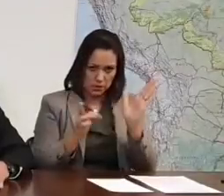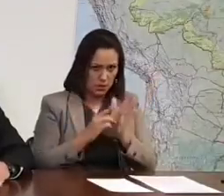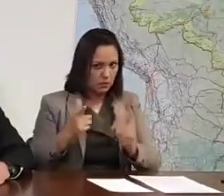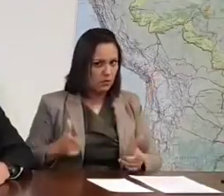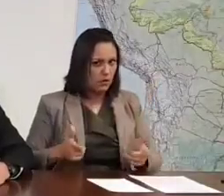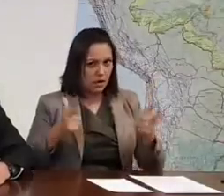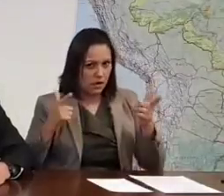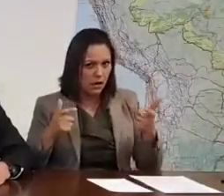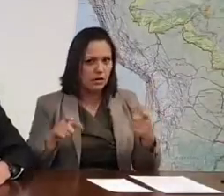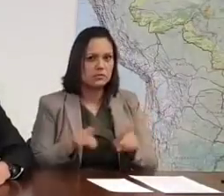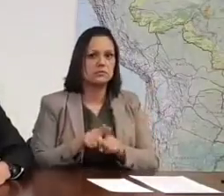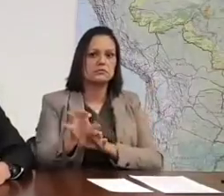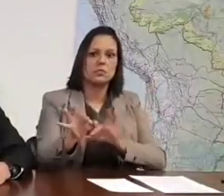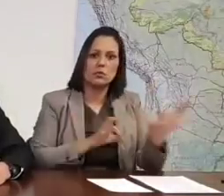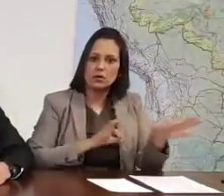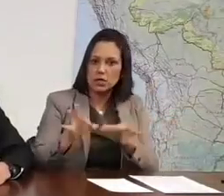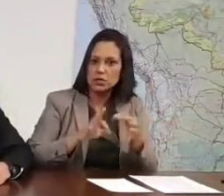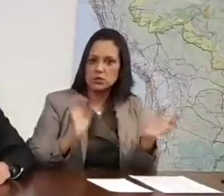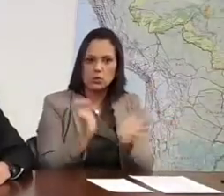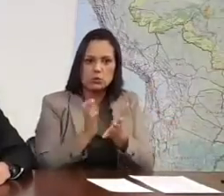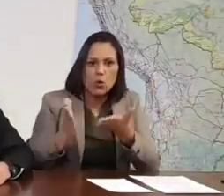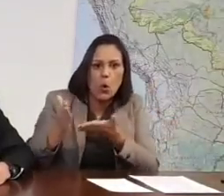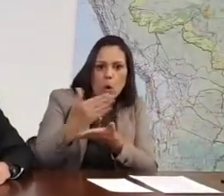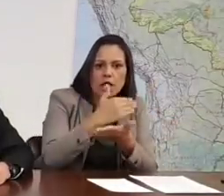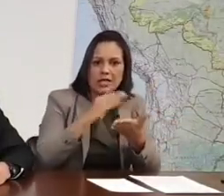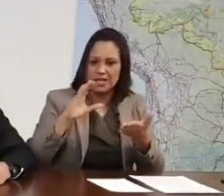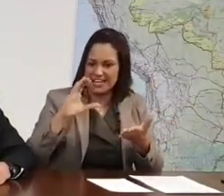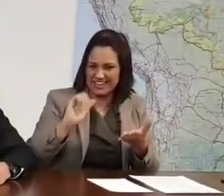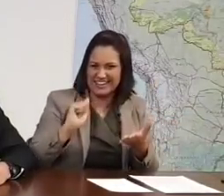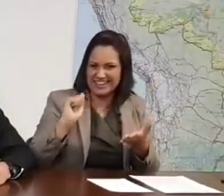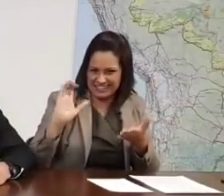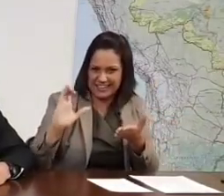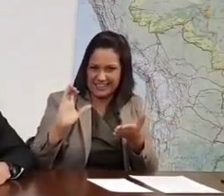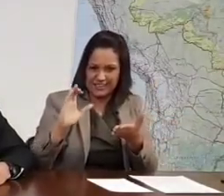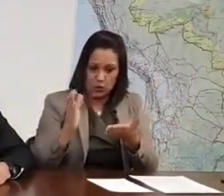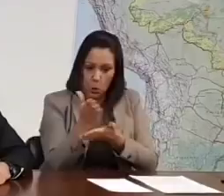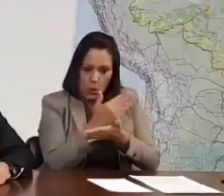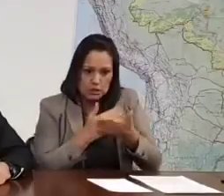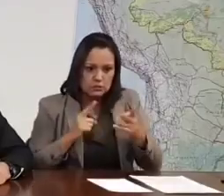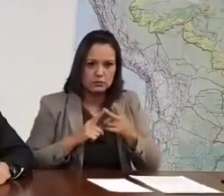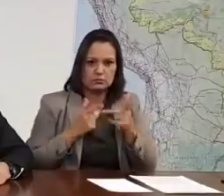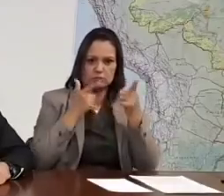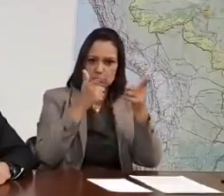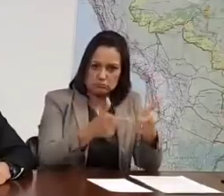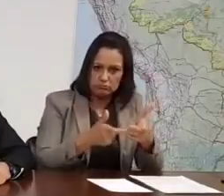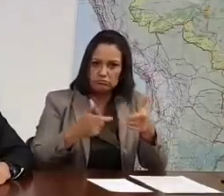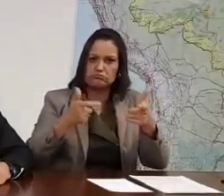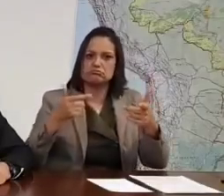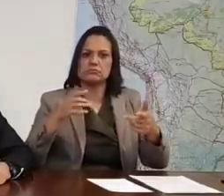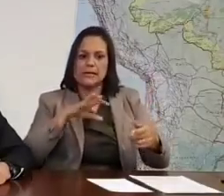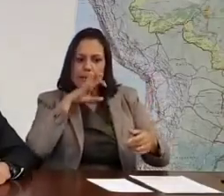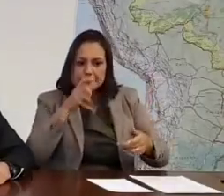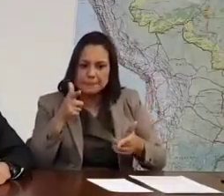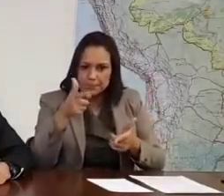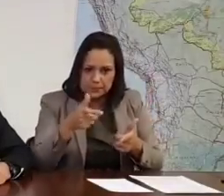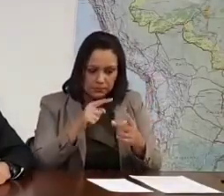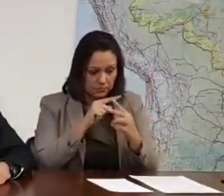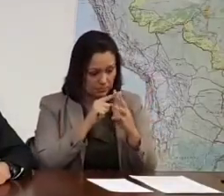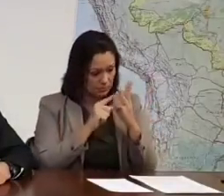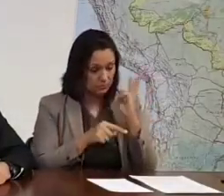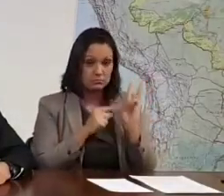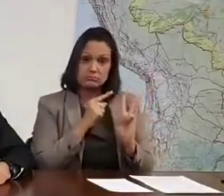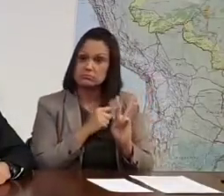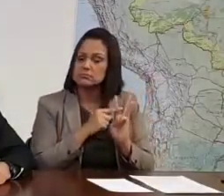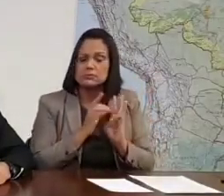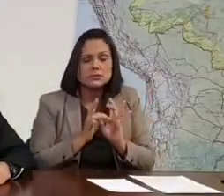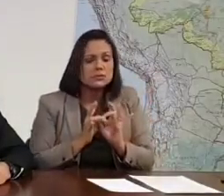com o decreto que organiza os colecionadores, atiradores, caçadores, nós estamos garantindo a livre opção,